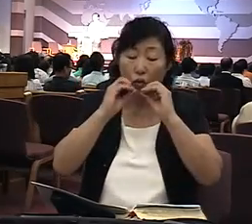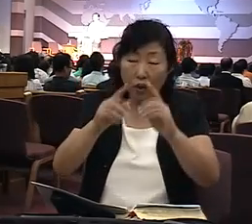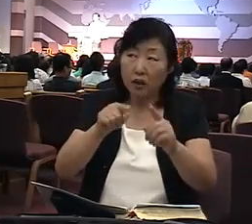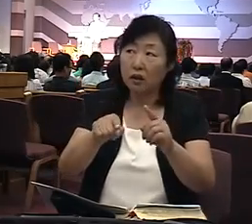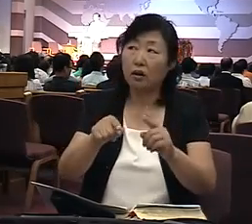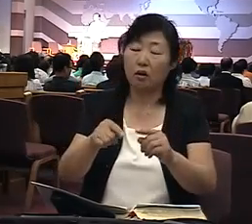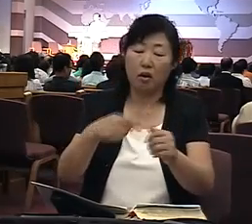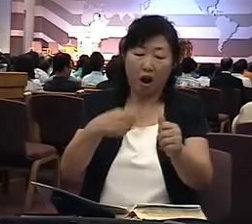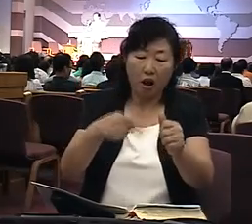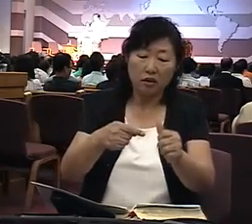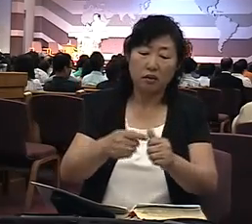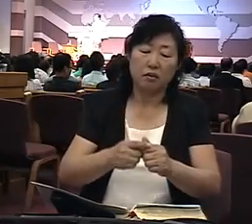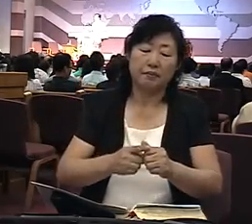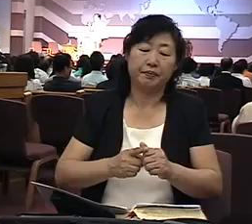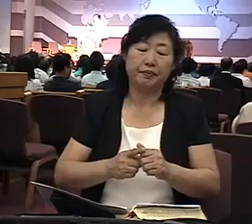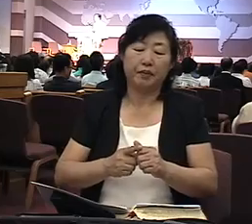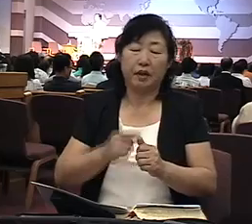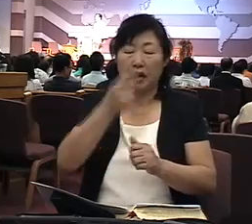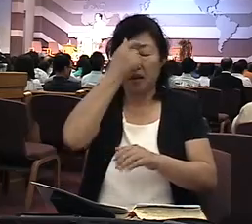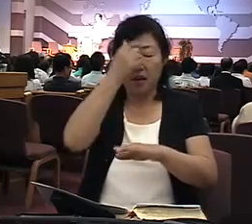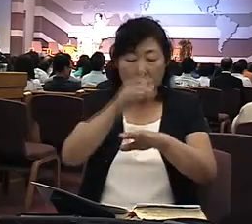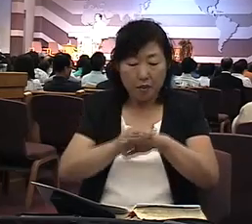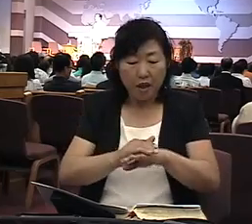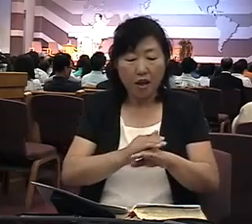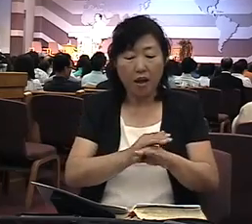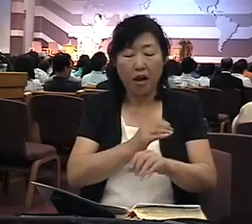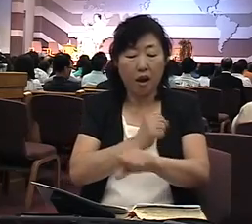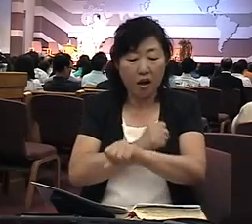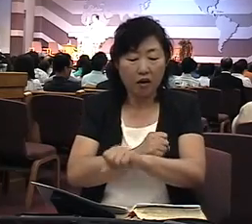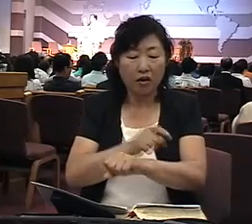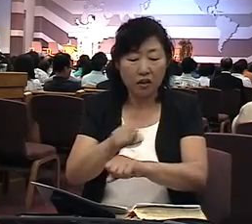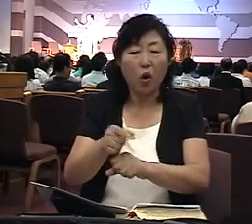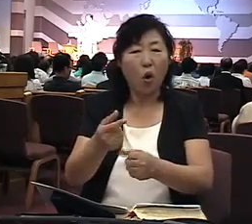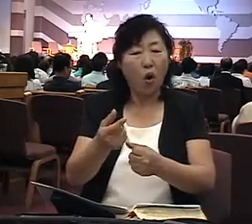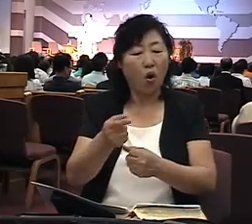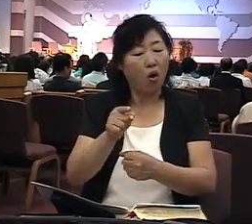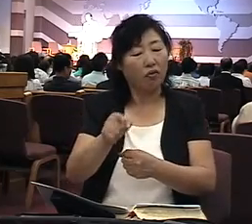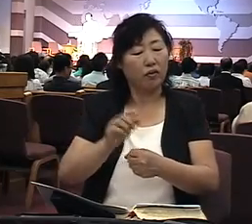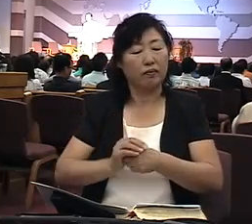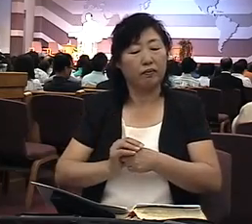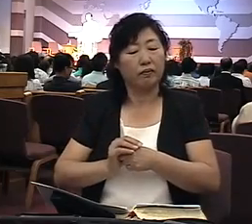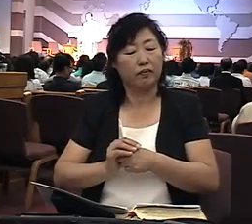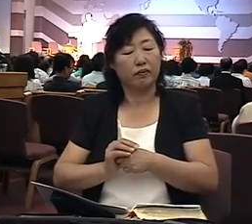것이다. 예배하는 것은 이런 것이다. 귀신을 내어 쫓는 것은 이런 것이다.